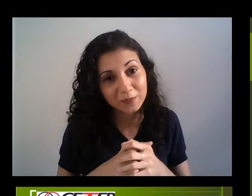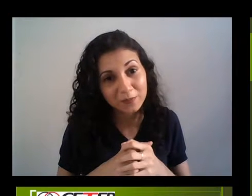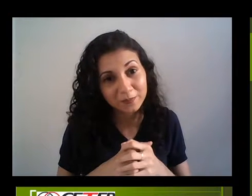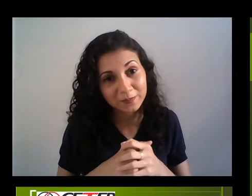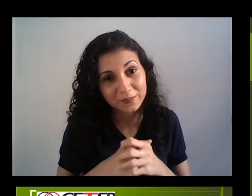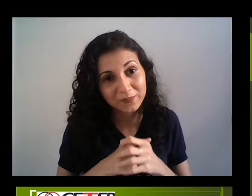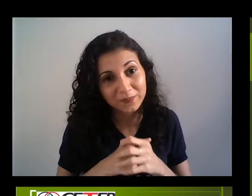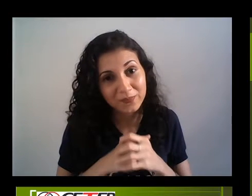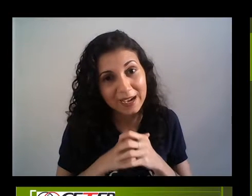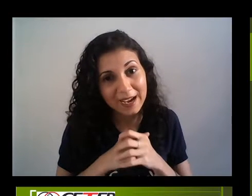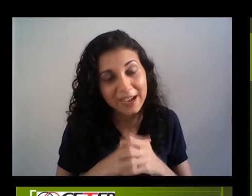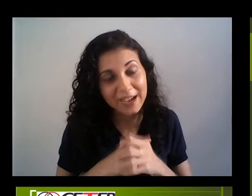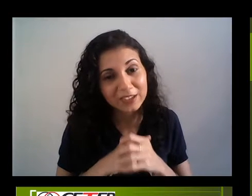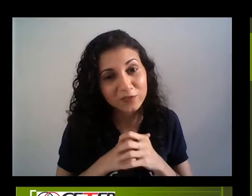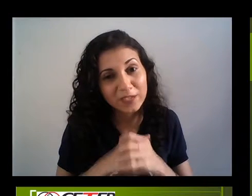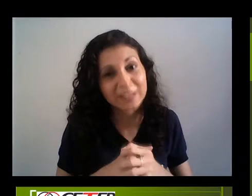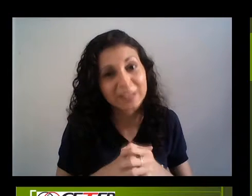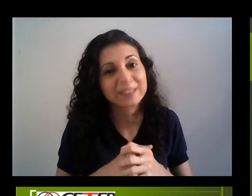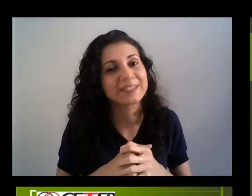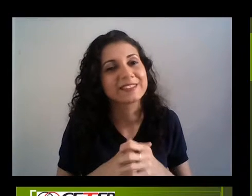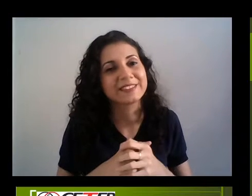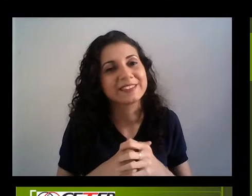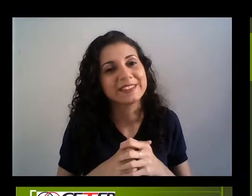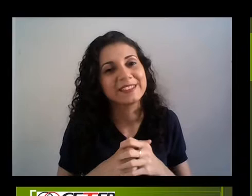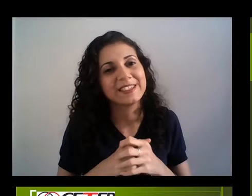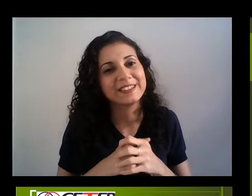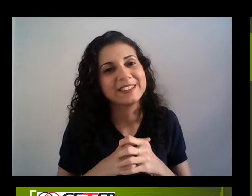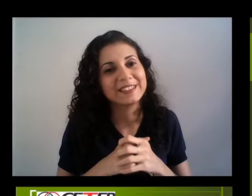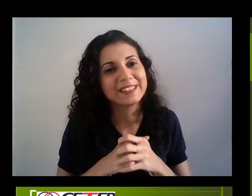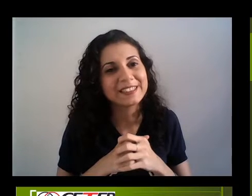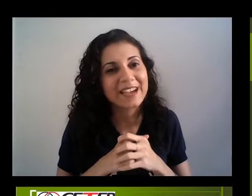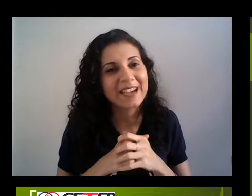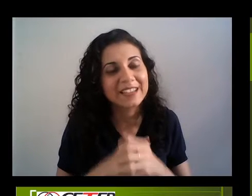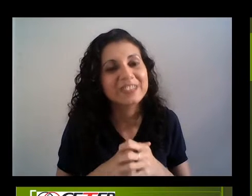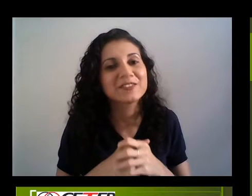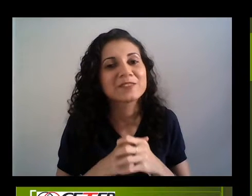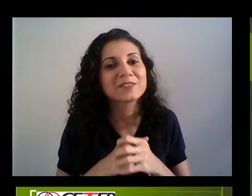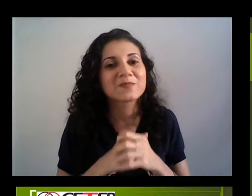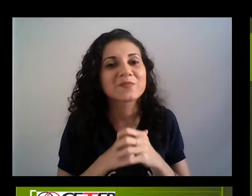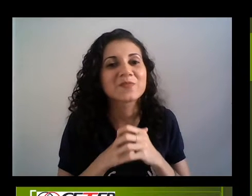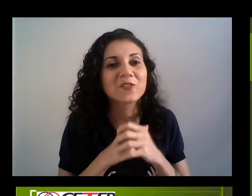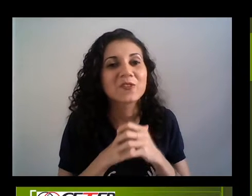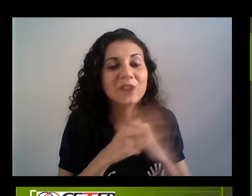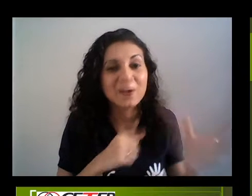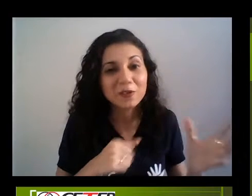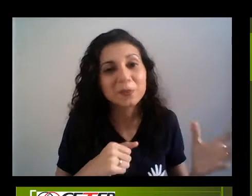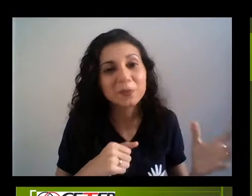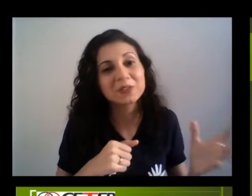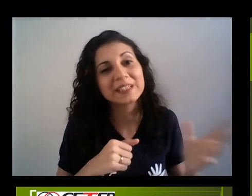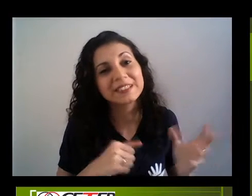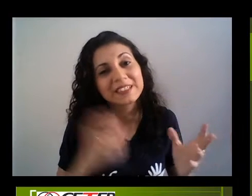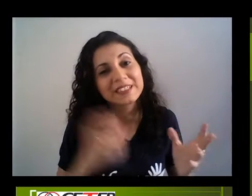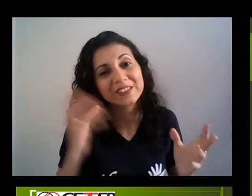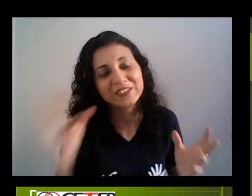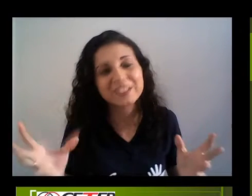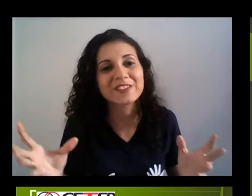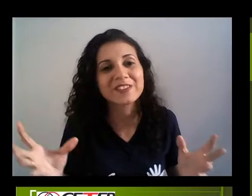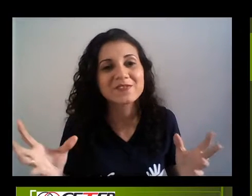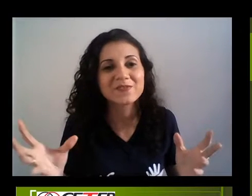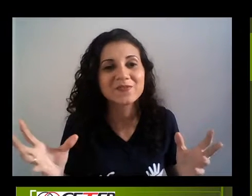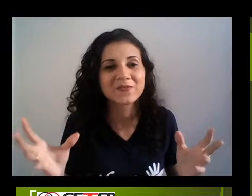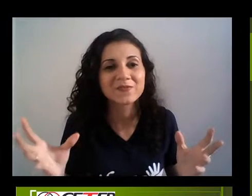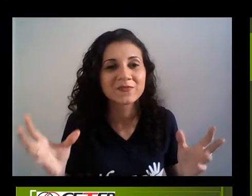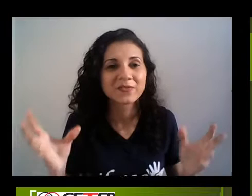percebam a diferença entre a língua oral, que é português, e a língua